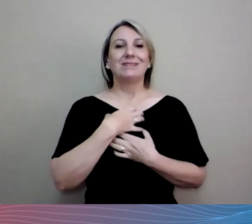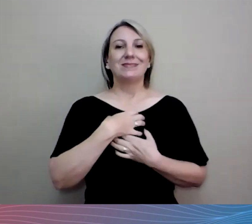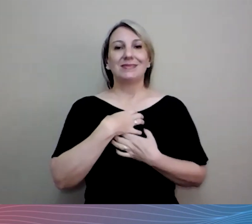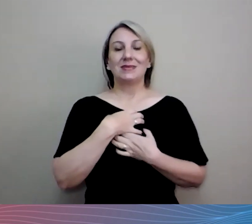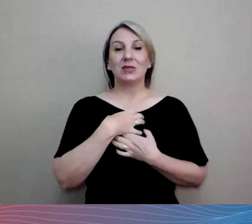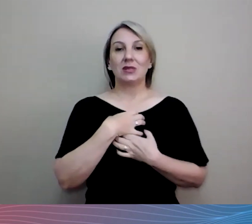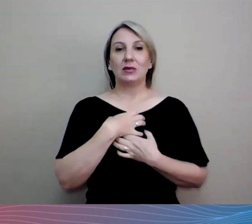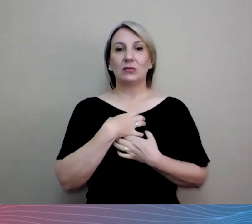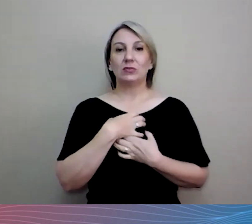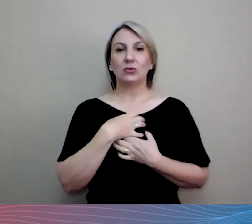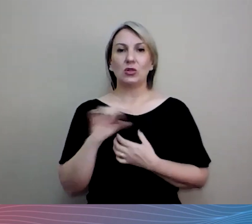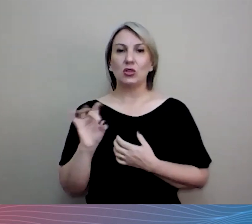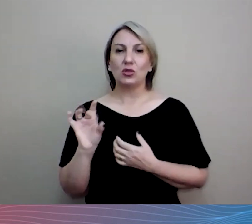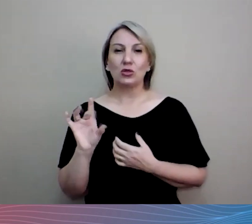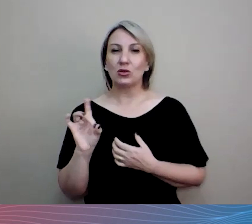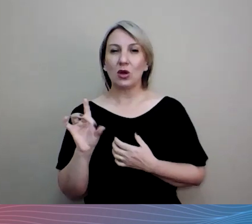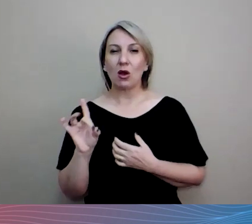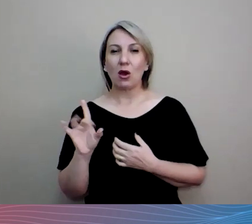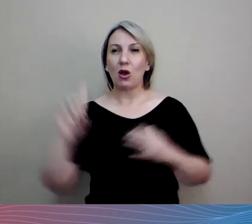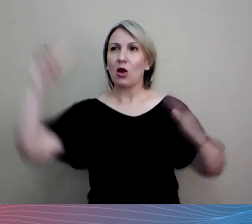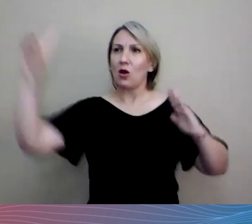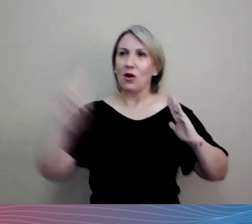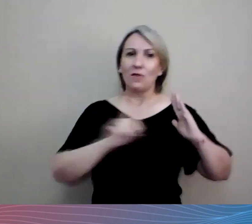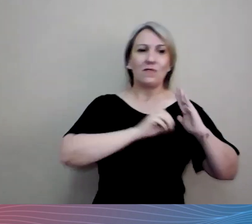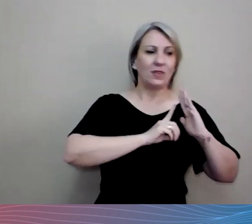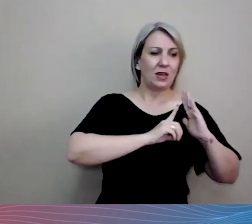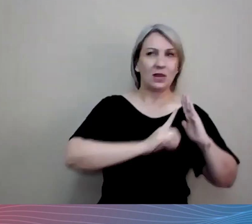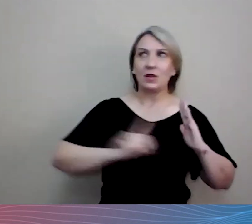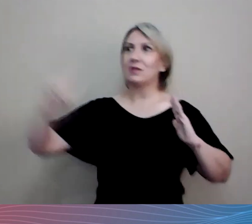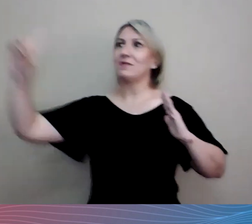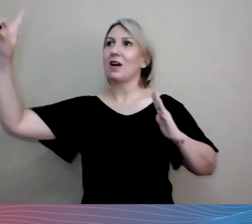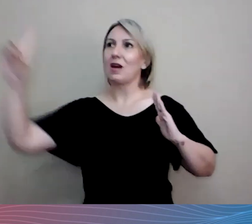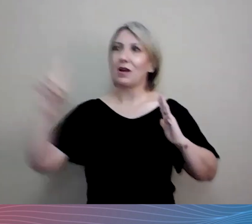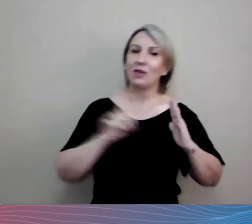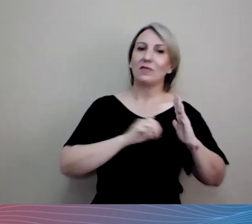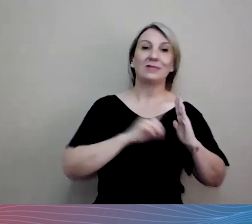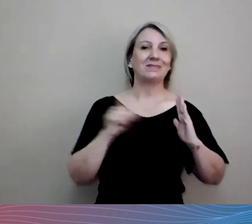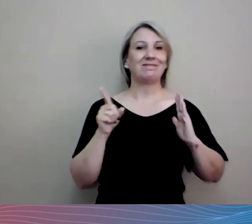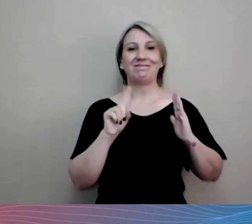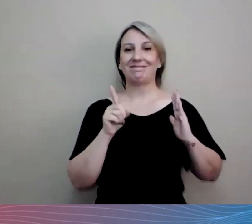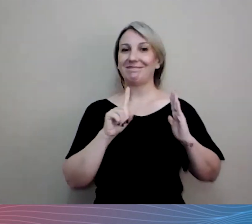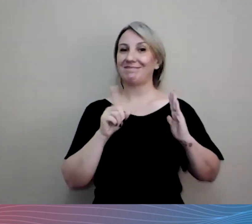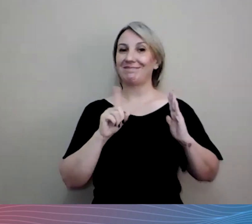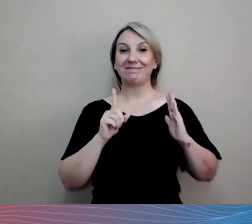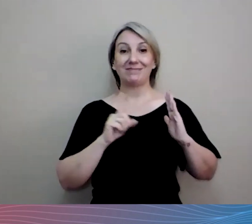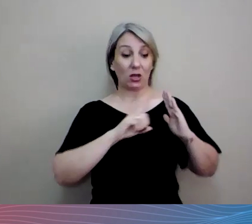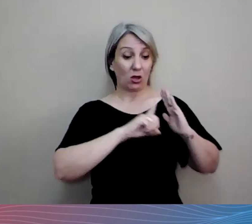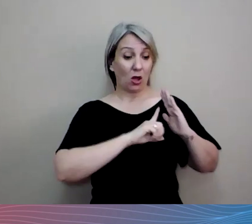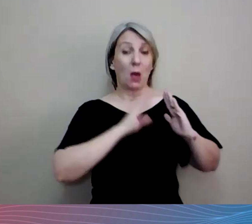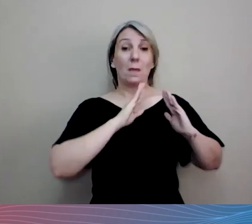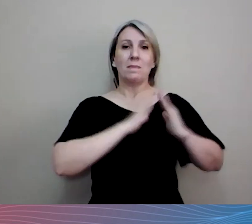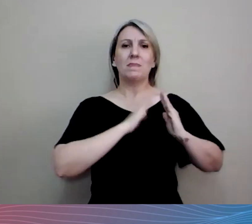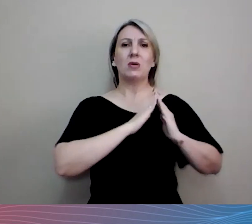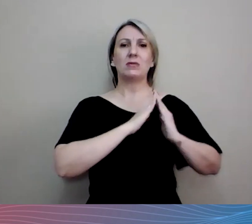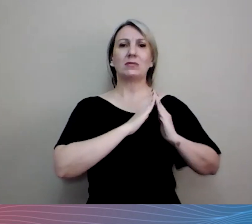hóspede. Nós queremos que Ele seja o Senhor. Ele governe o nosso ser, Ele domine o nosso ser e